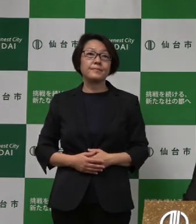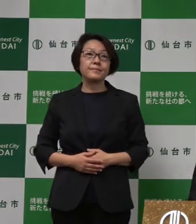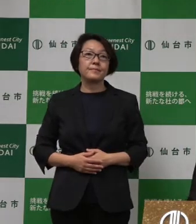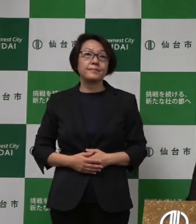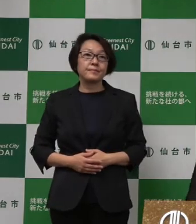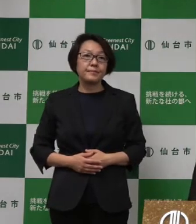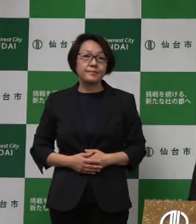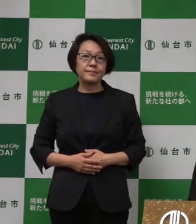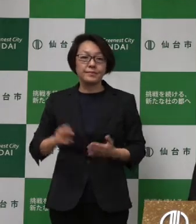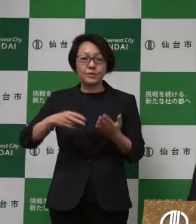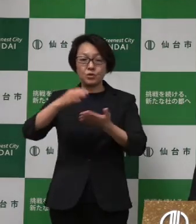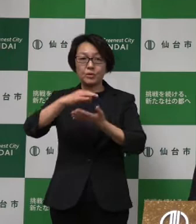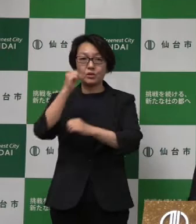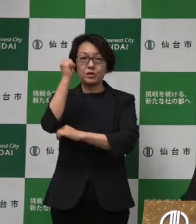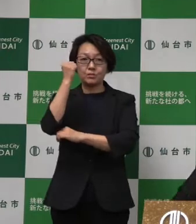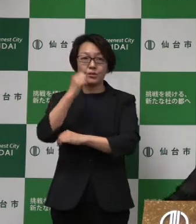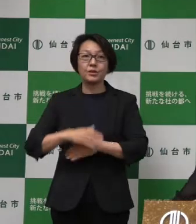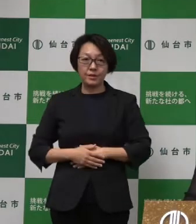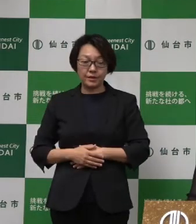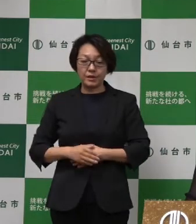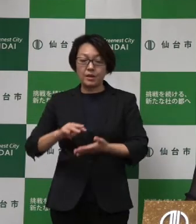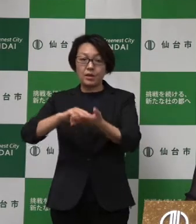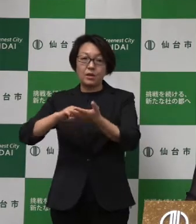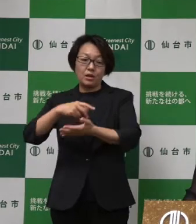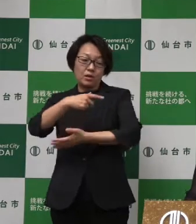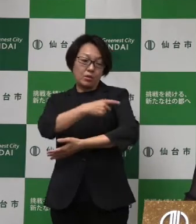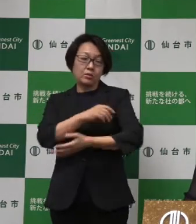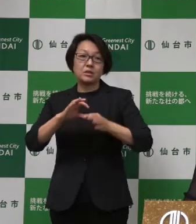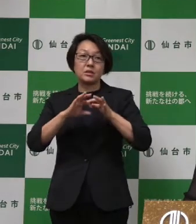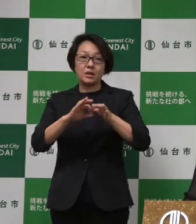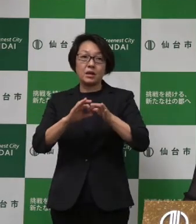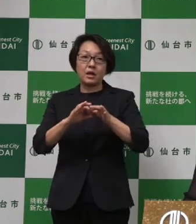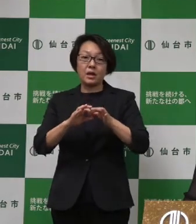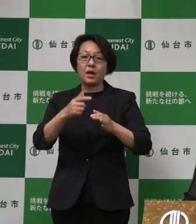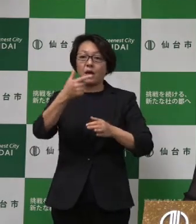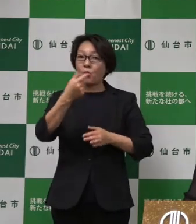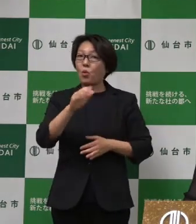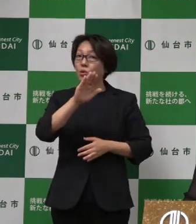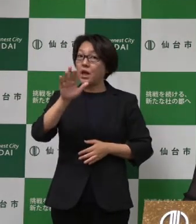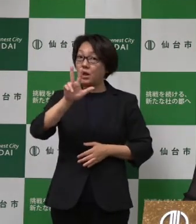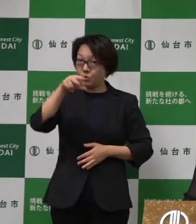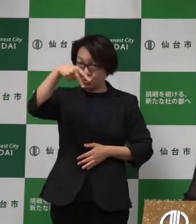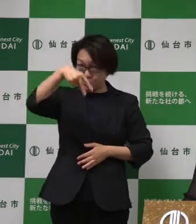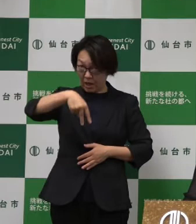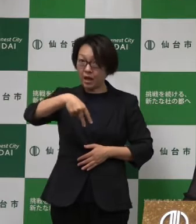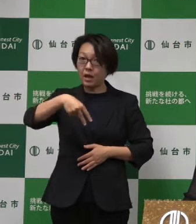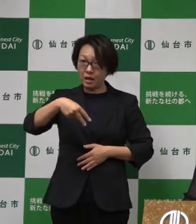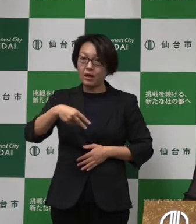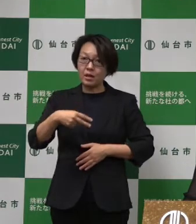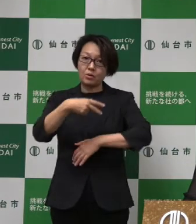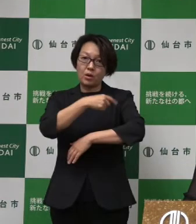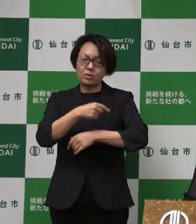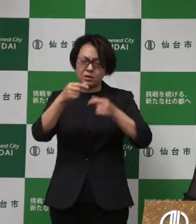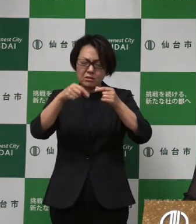読売新聞の長沼と申します。ワクチンに関連して、モデルナ製のワクチンで異物混入の問題